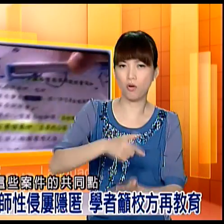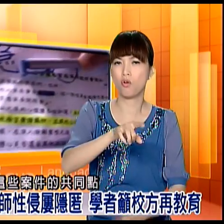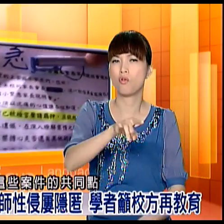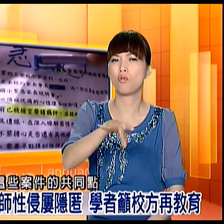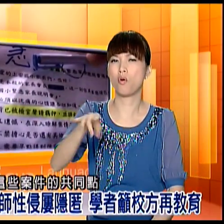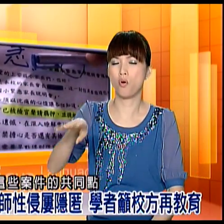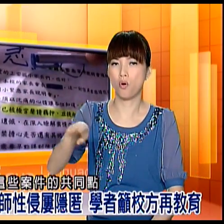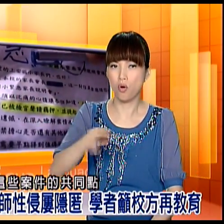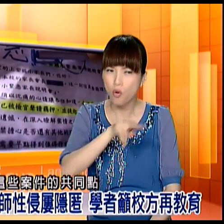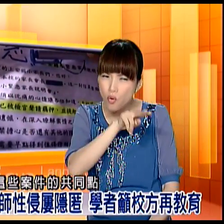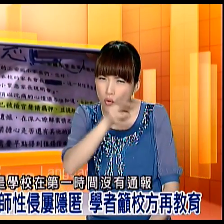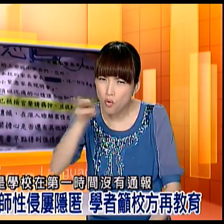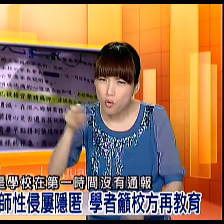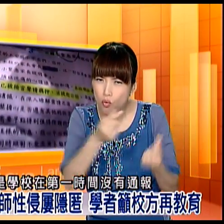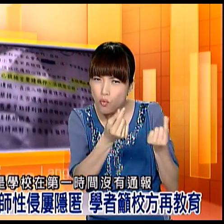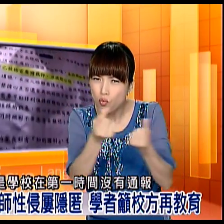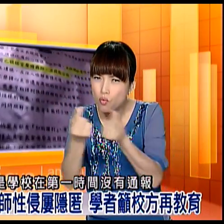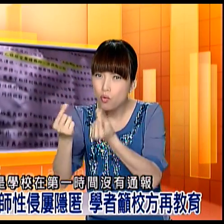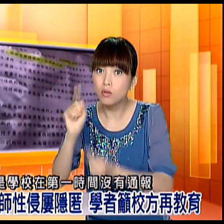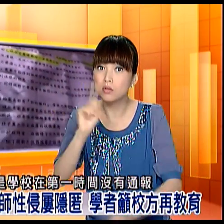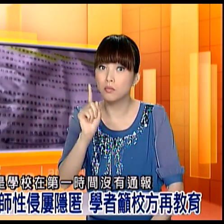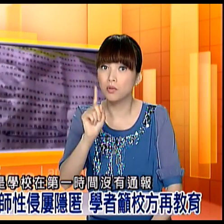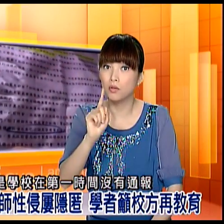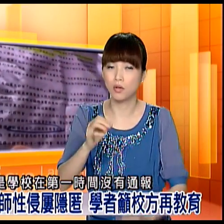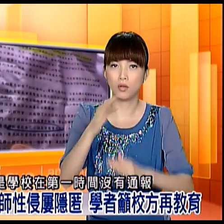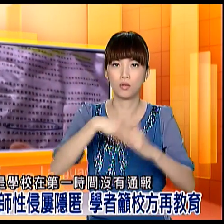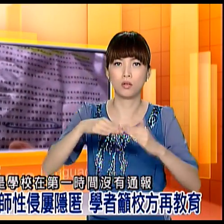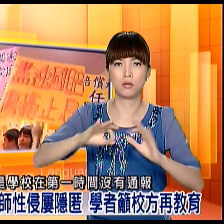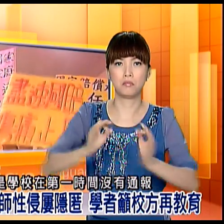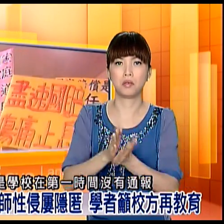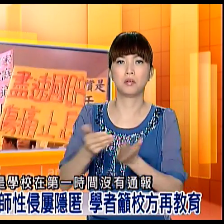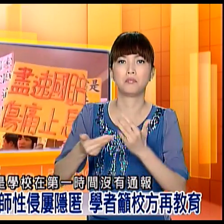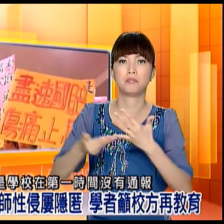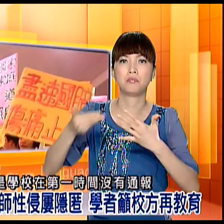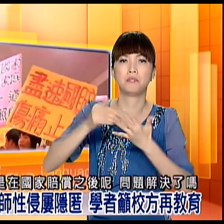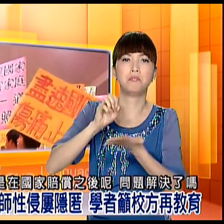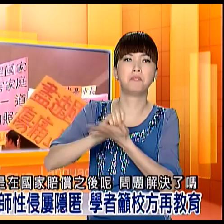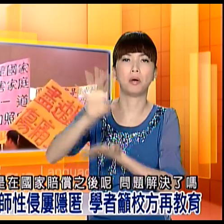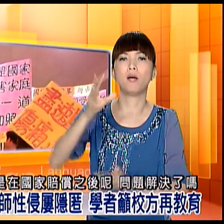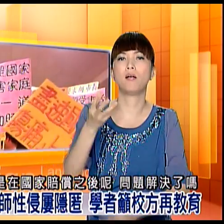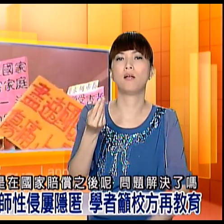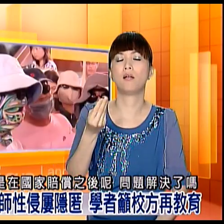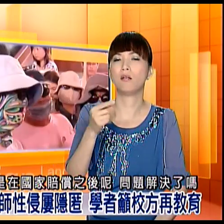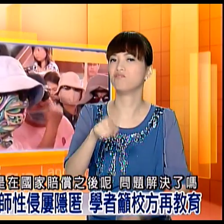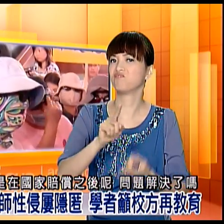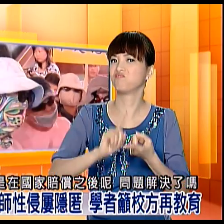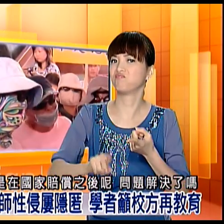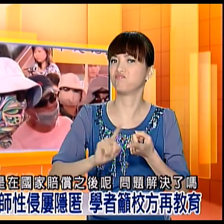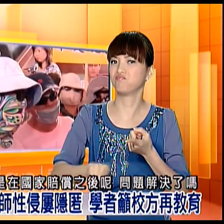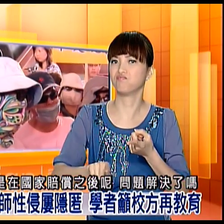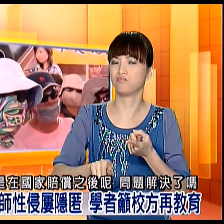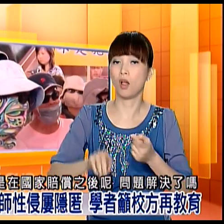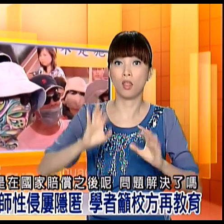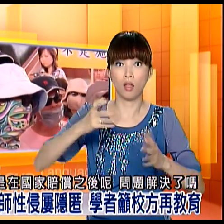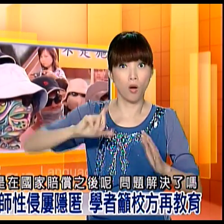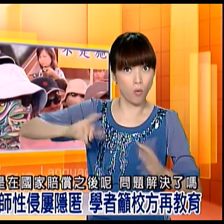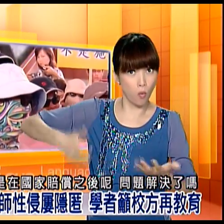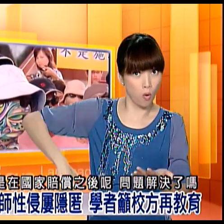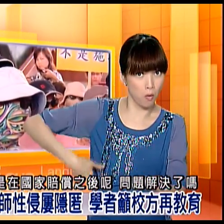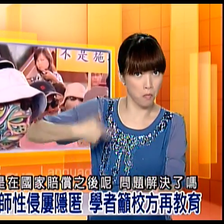共同点，都是学校在第一时间没有通报，但是在国家赔偿之后呢，问题